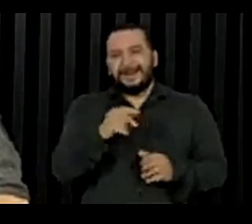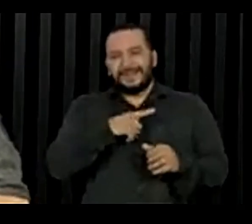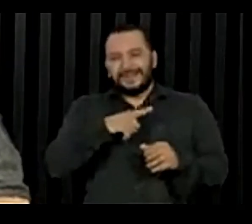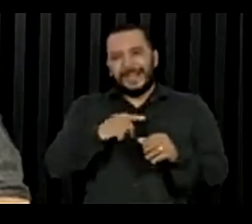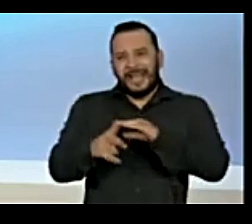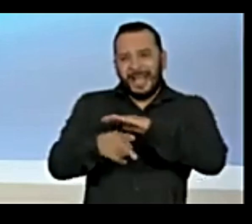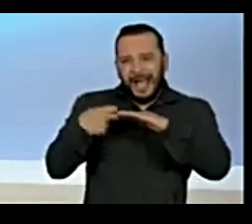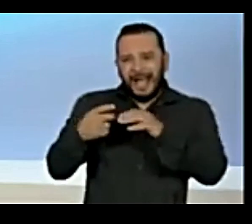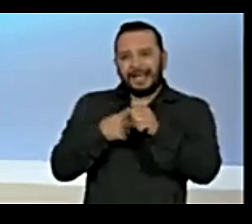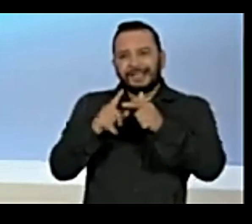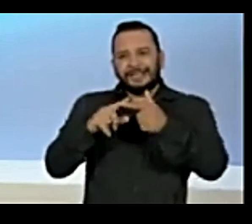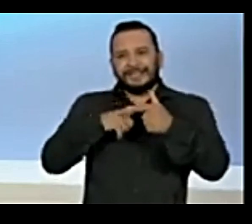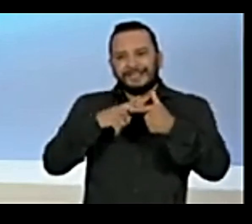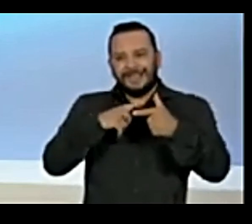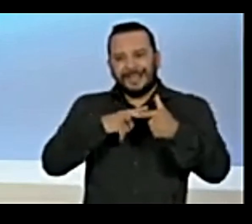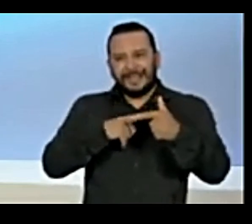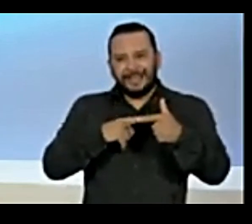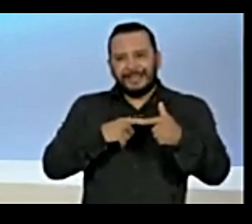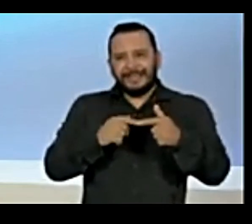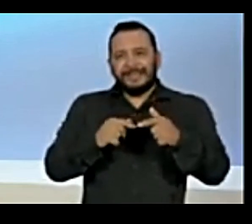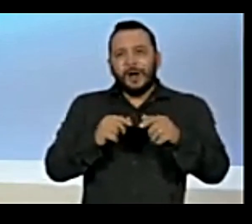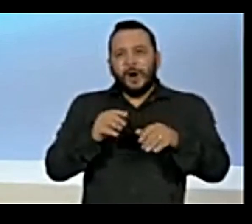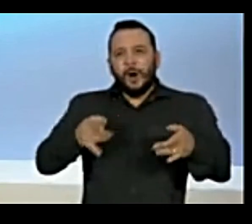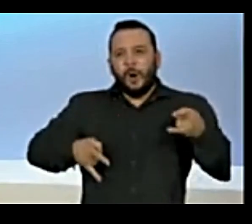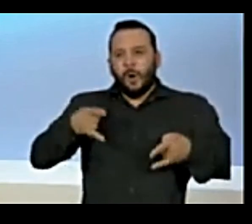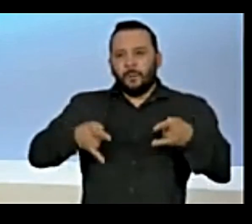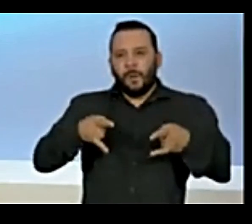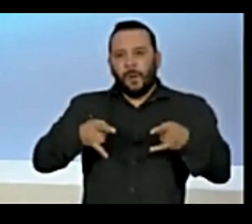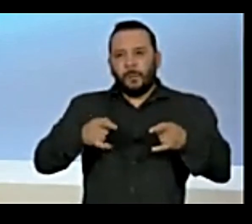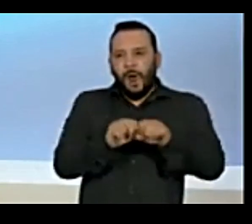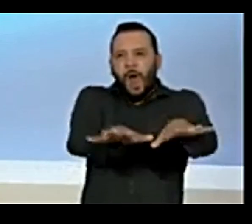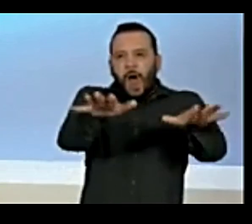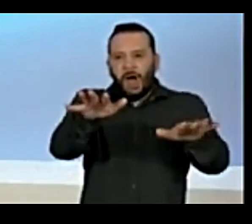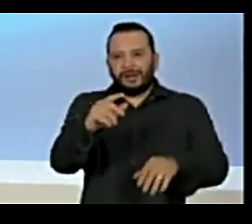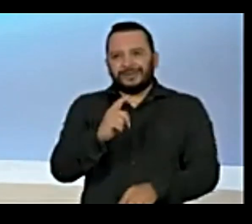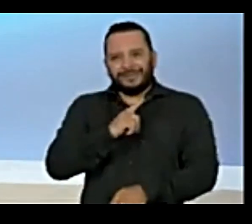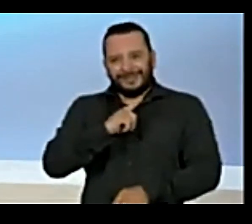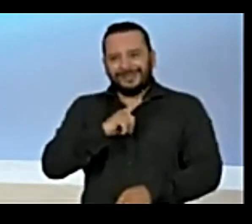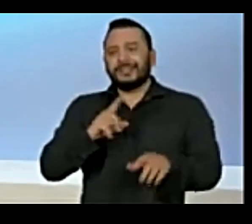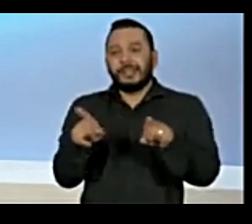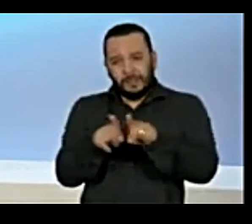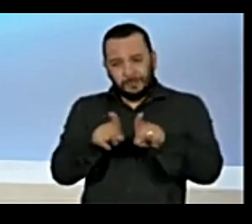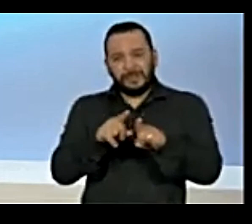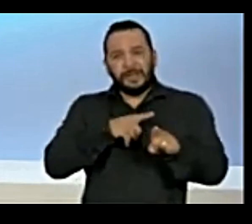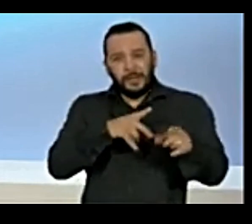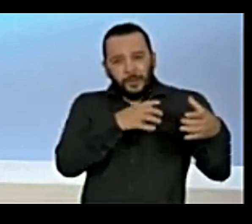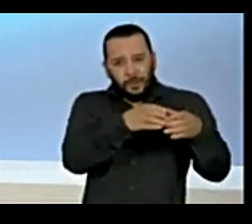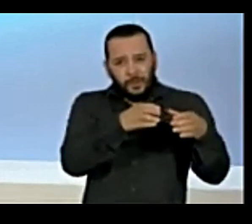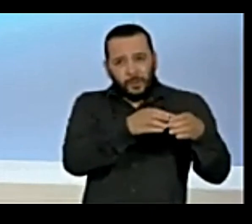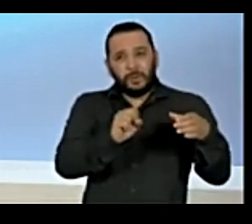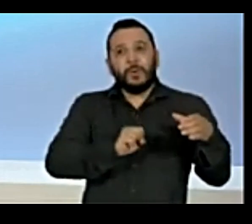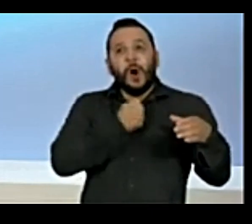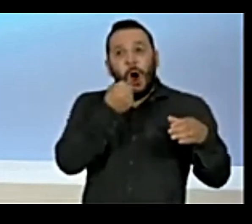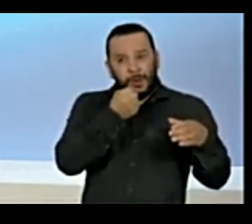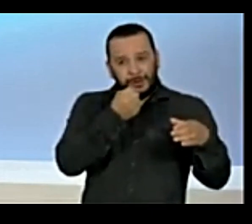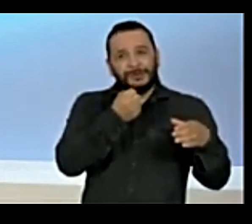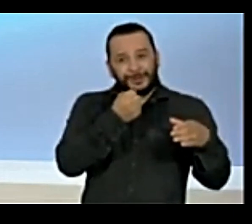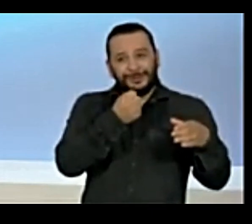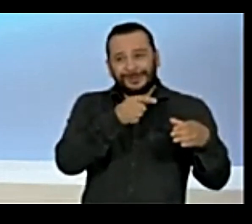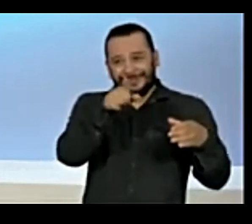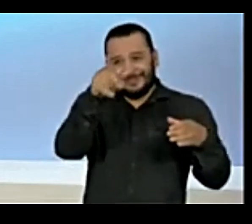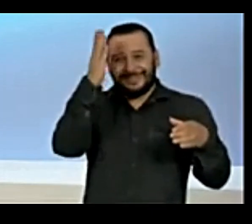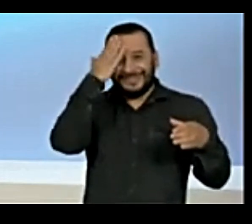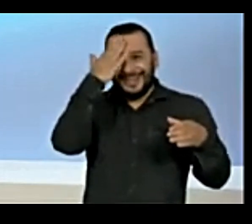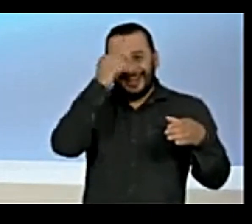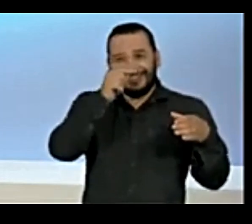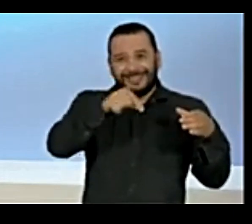bots, gabinetes do ódio, que seriam coordenados pelos filhos, ou um dos filhos do presidente. Você que é um cara